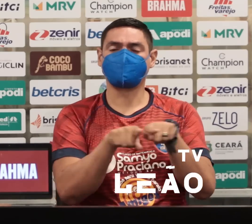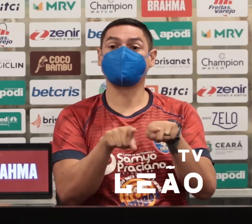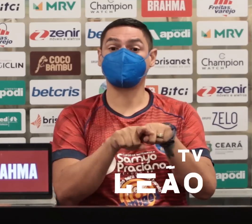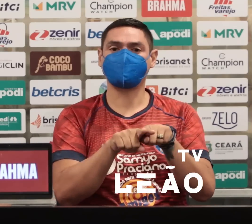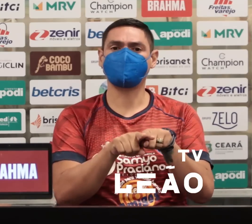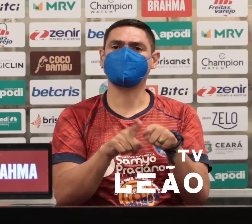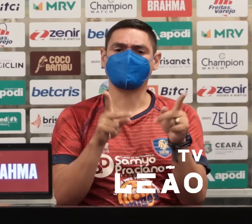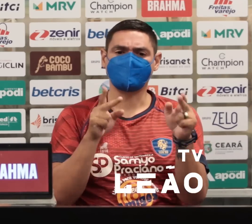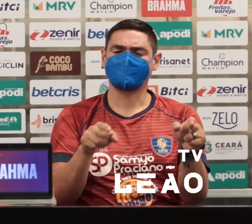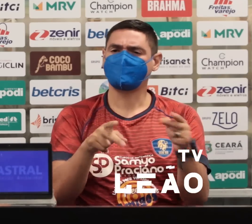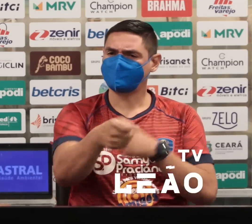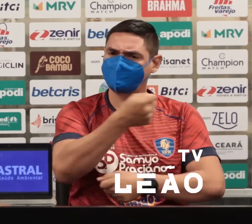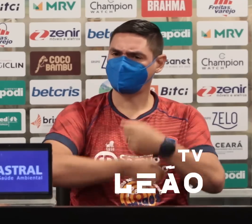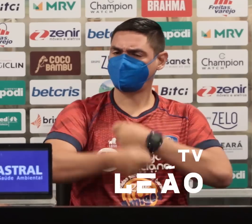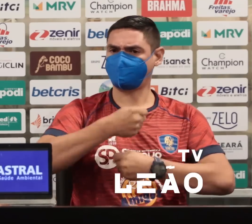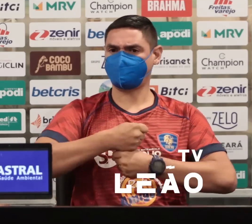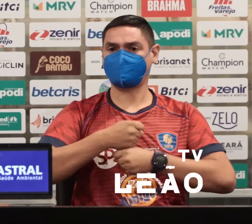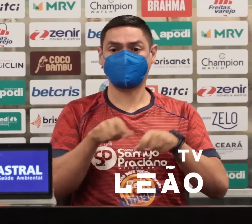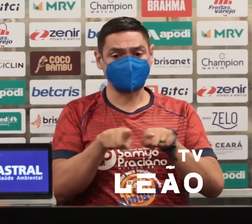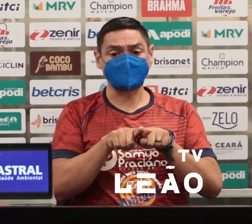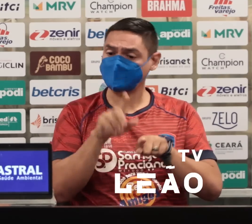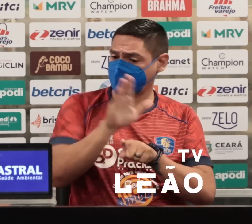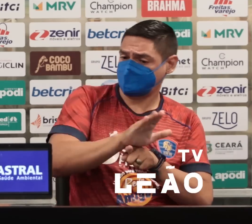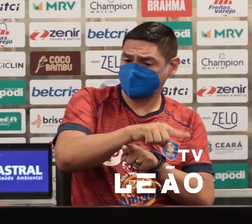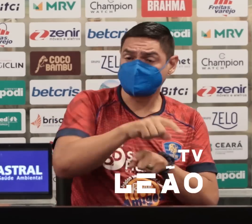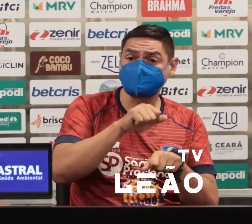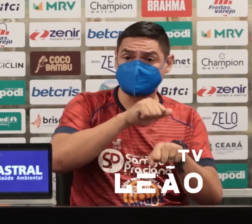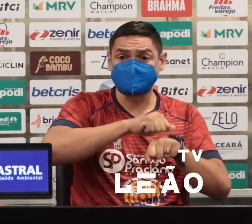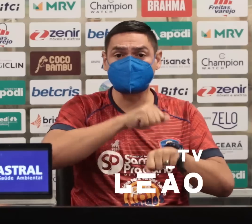año pasado que pueden ayudar a Fortaleza.